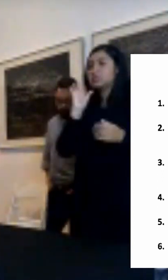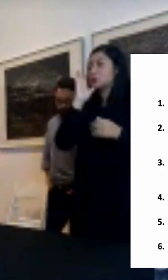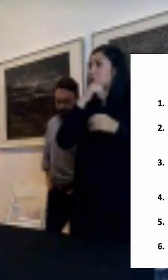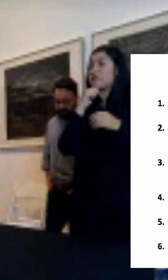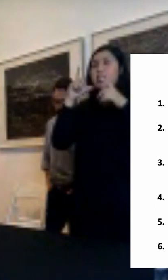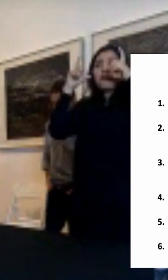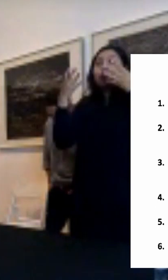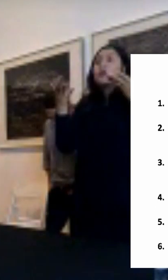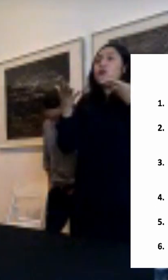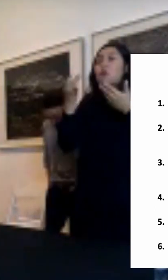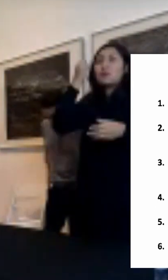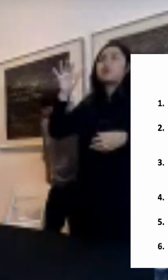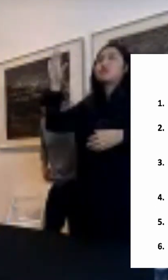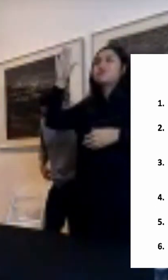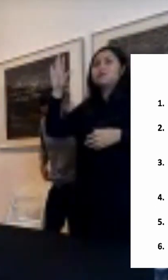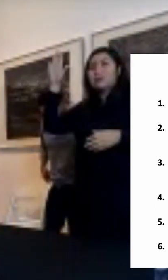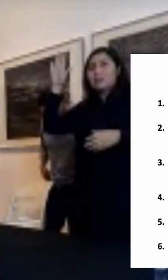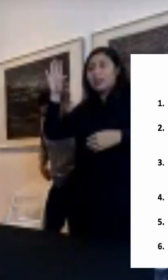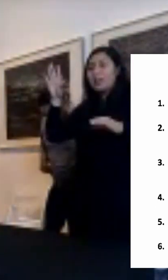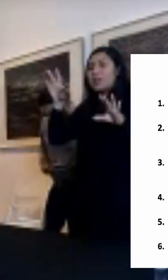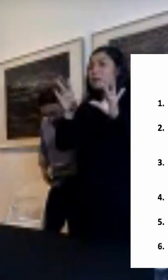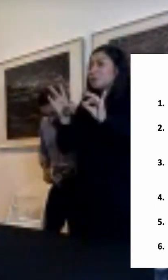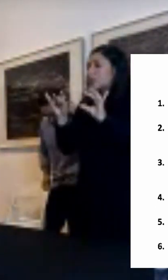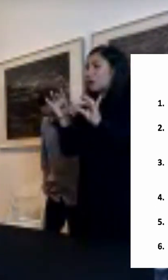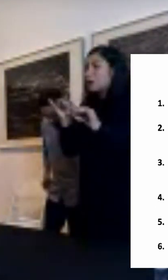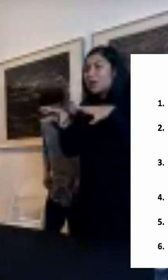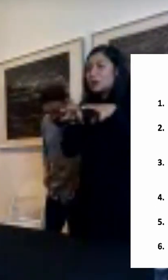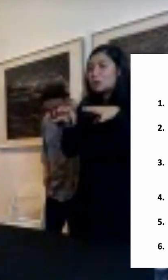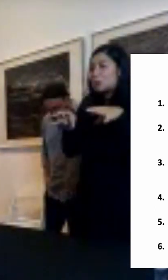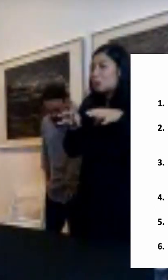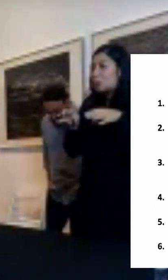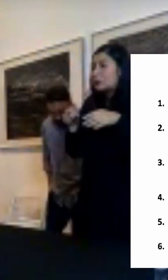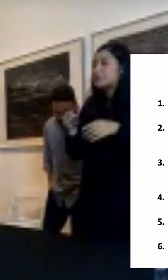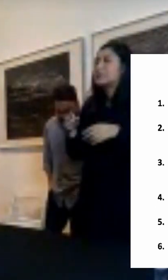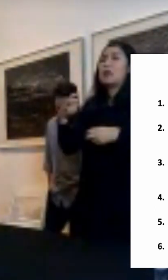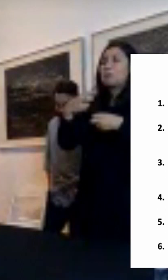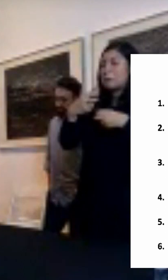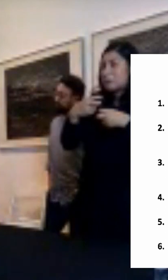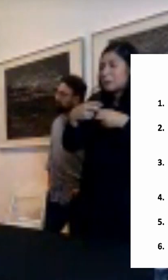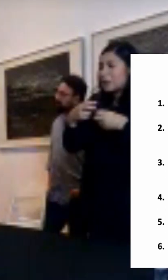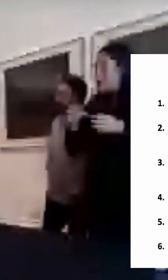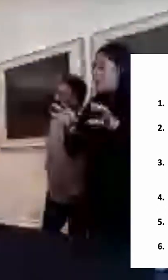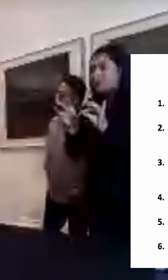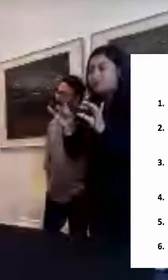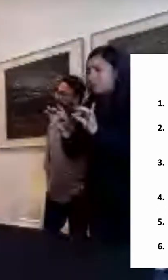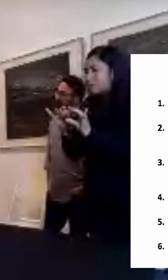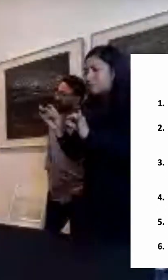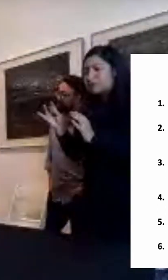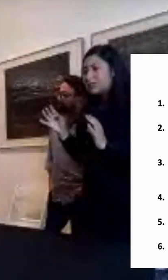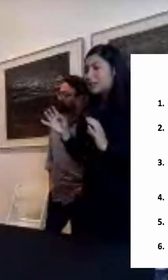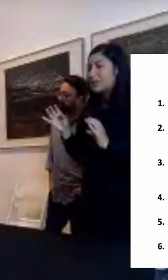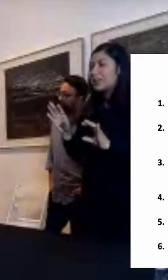fotos, recolectar objetos, ramitas, hojas, piedras, pedazos de lágrimas, lo que fuese, que para cada